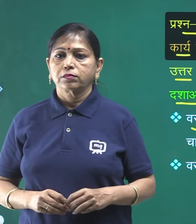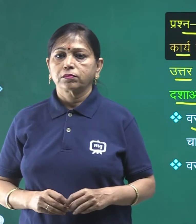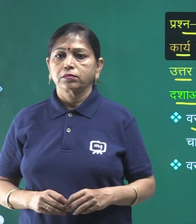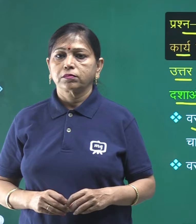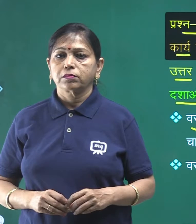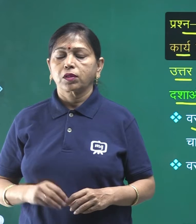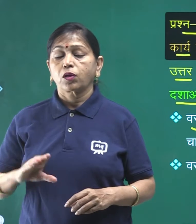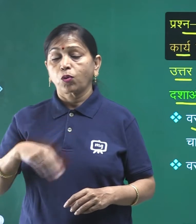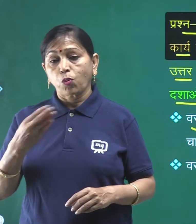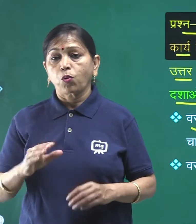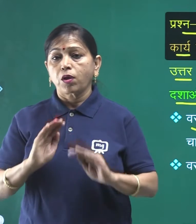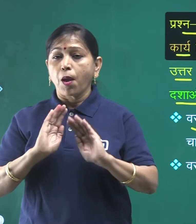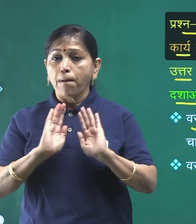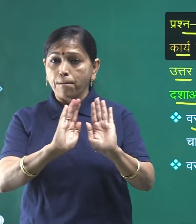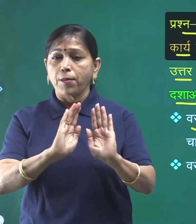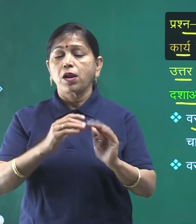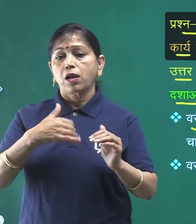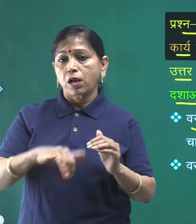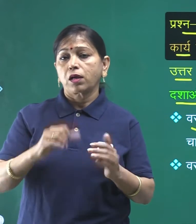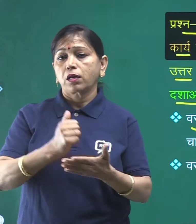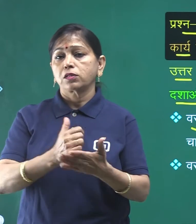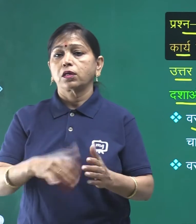कोई बल लगना चाहिए।